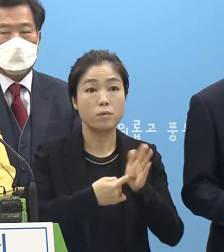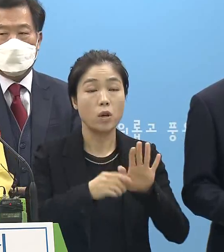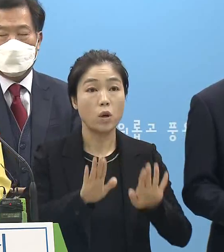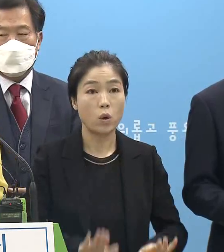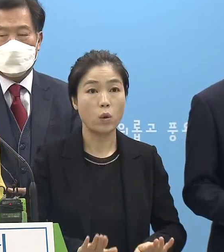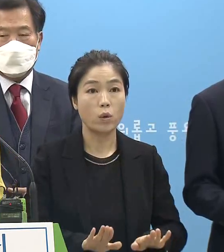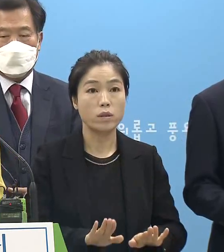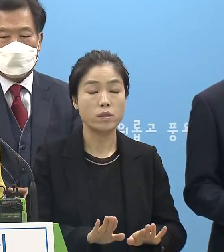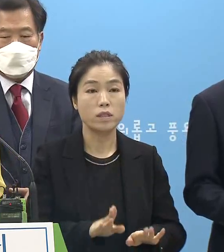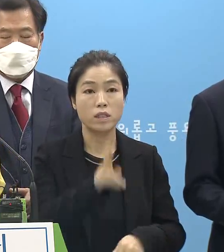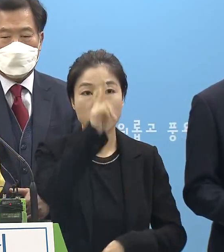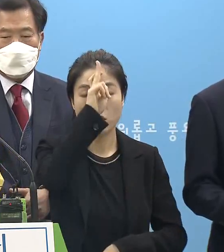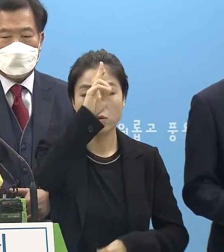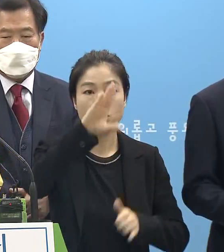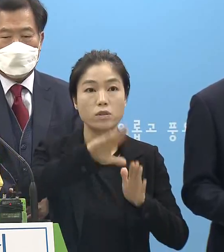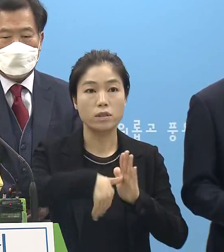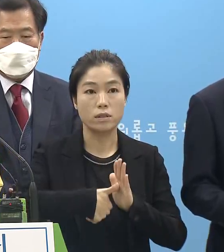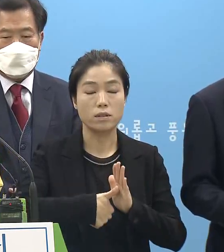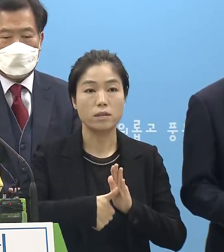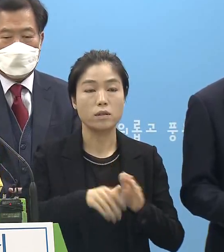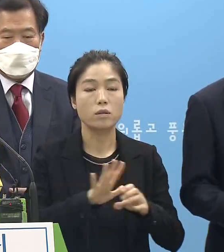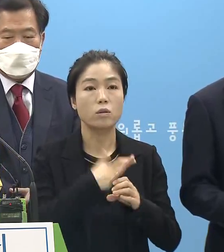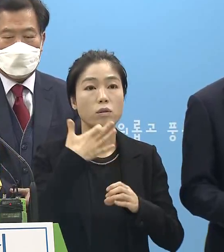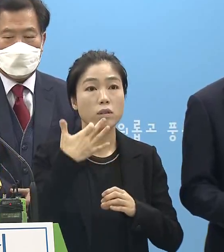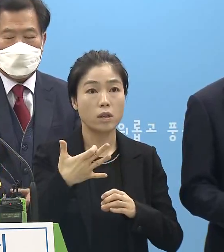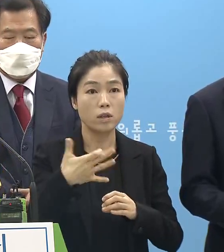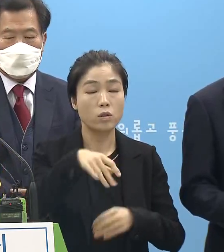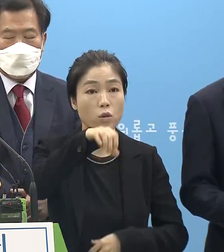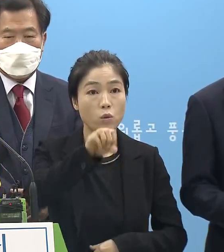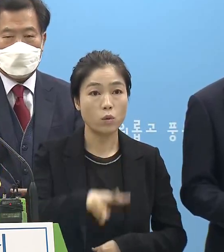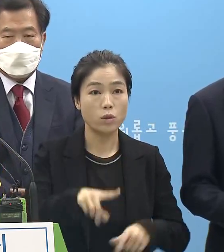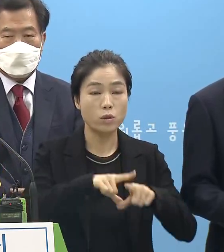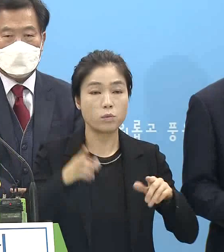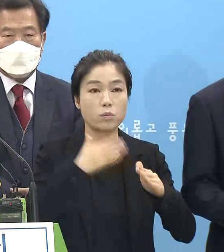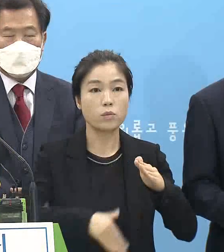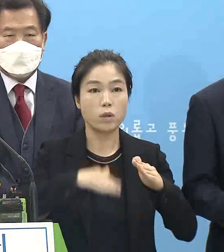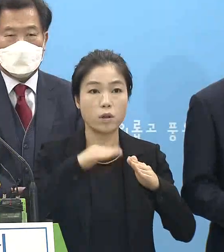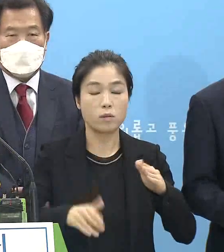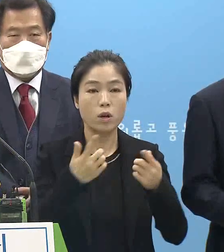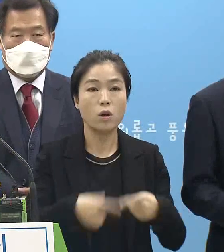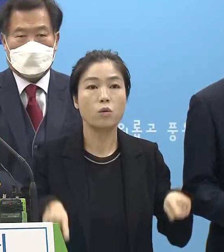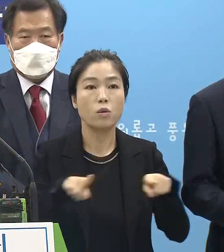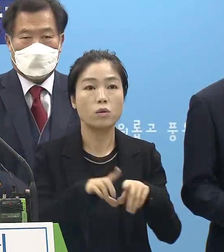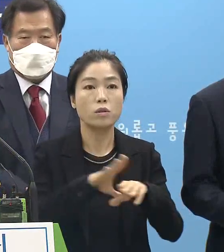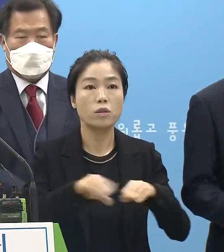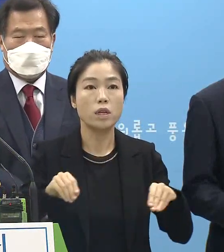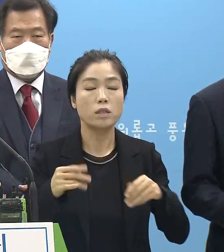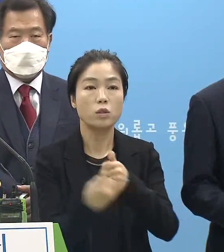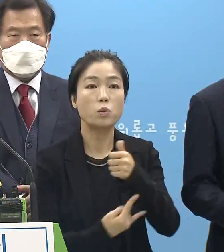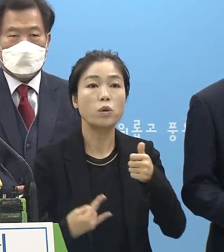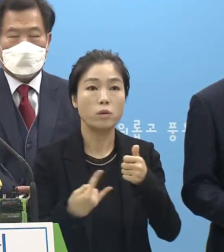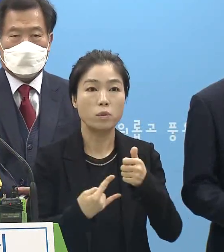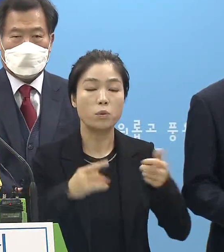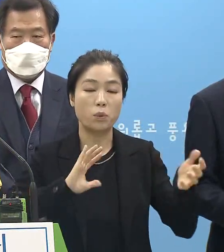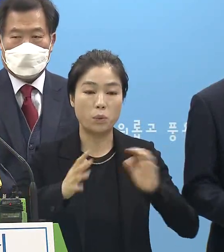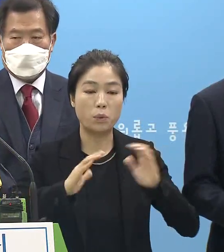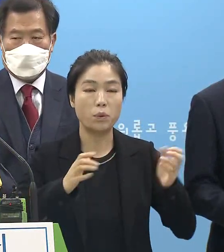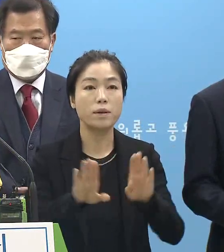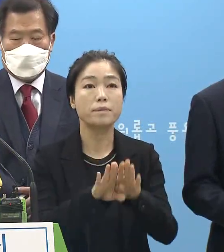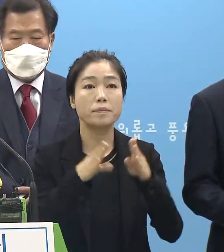오늘 12시에 코로나19 광주 민간 공동대책위원회가